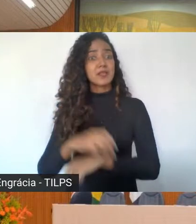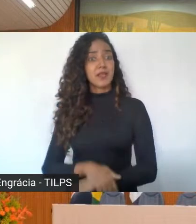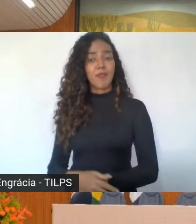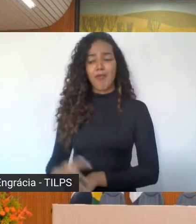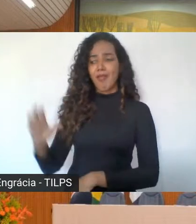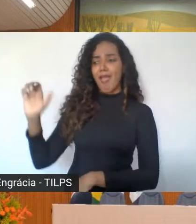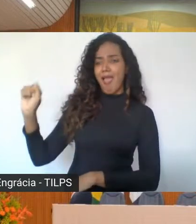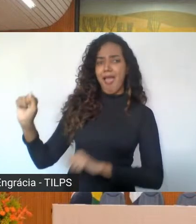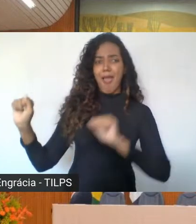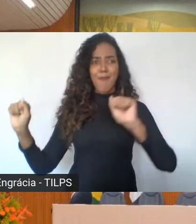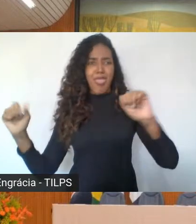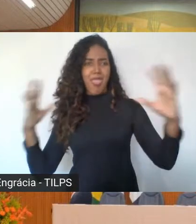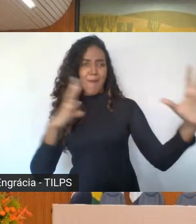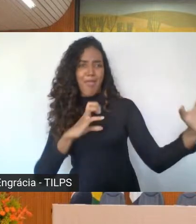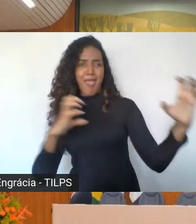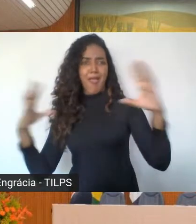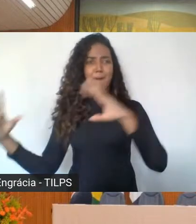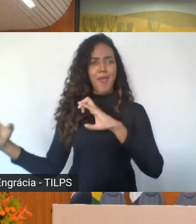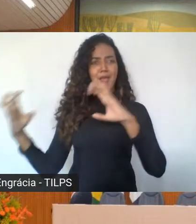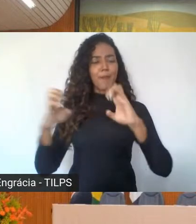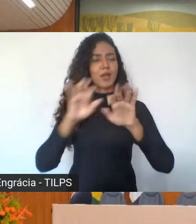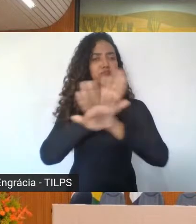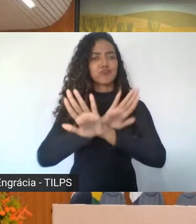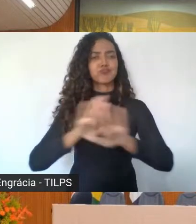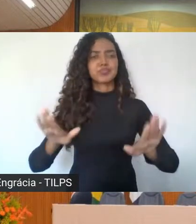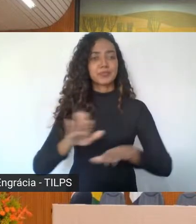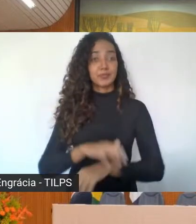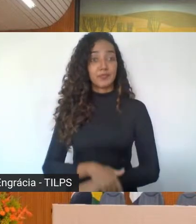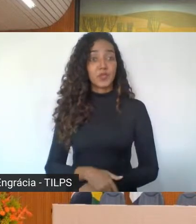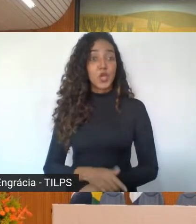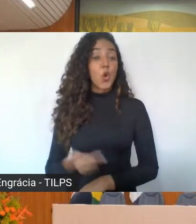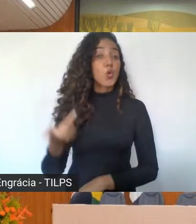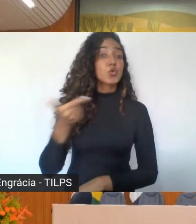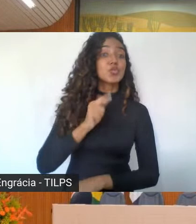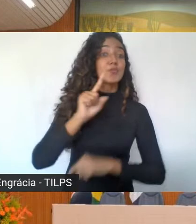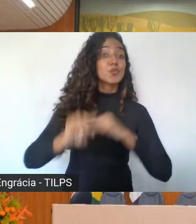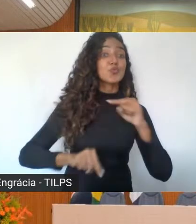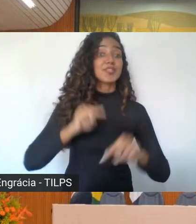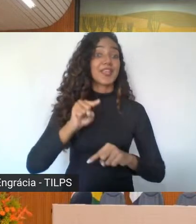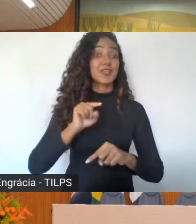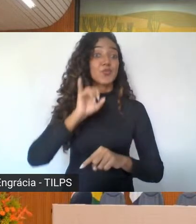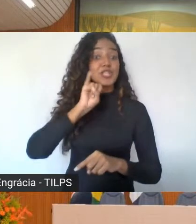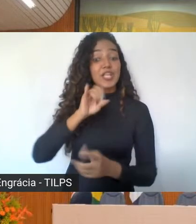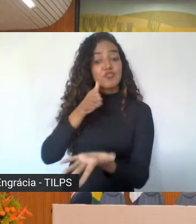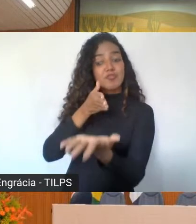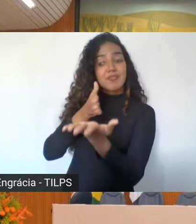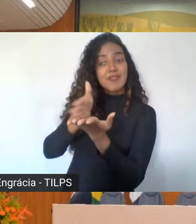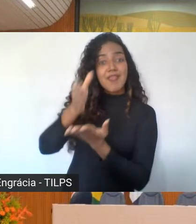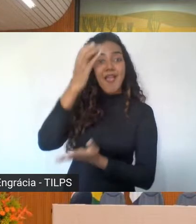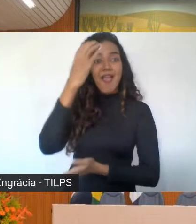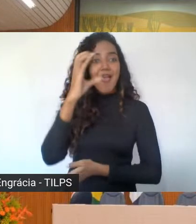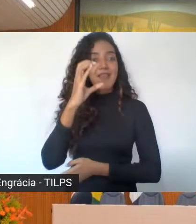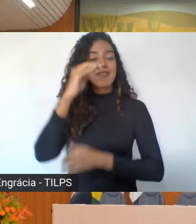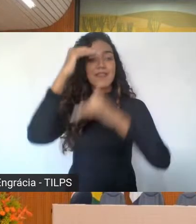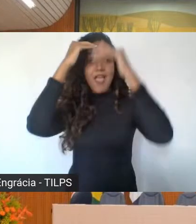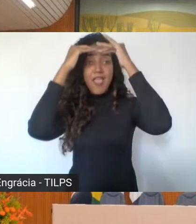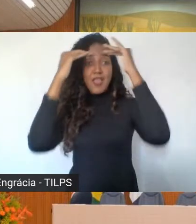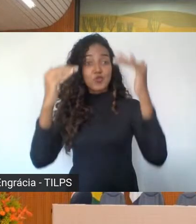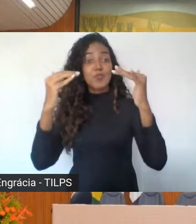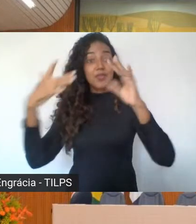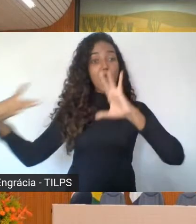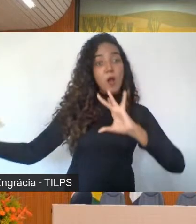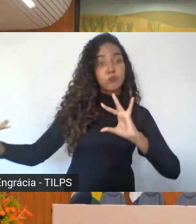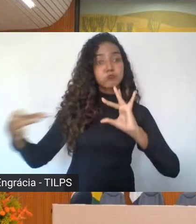nós só sairemos dessa crise respeitando a ciência, nos unindo e fazendo o que o